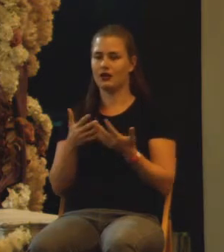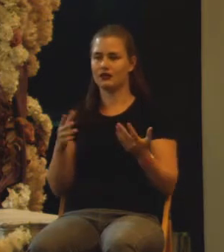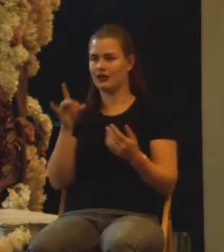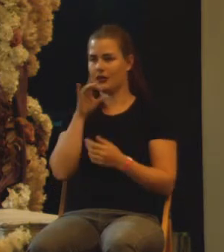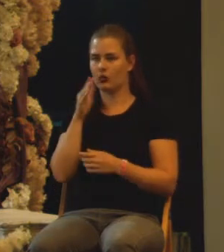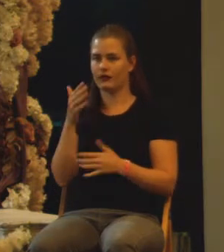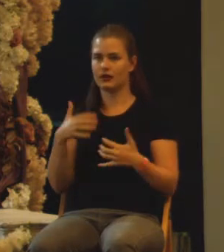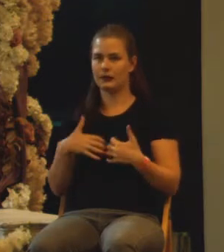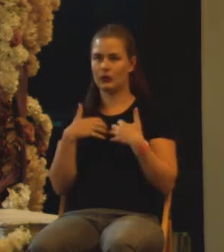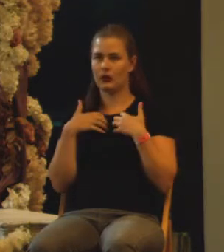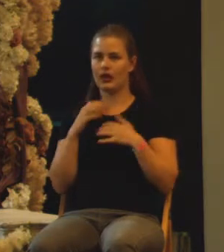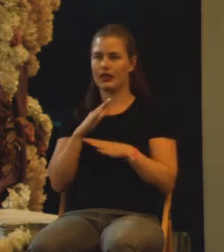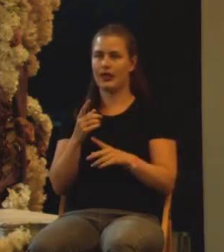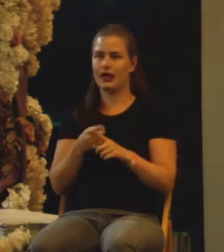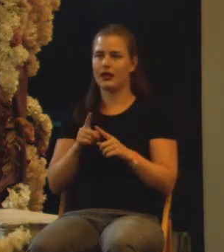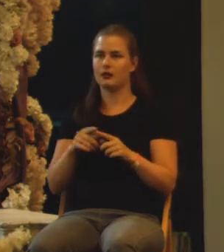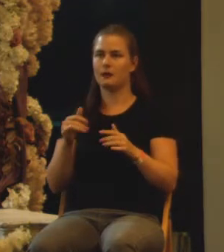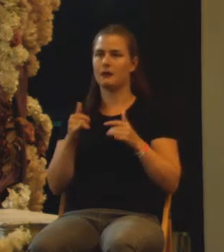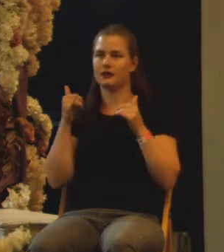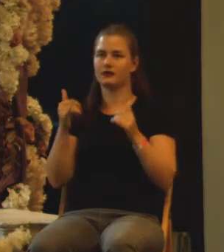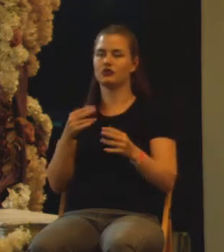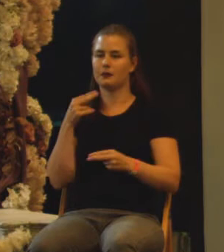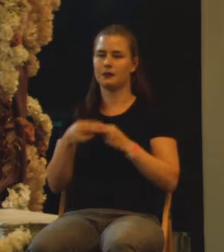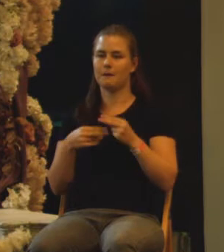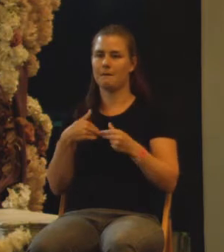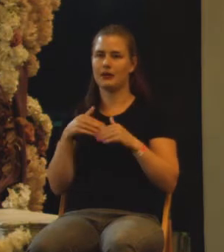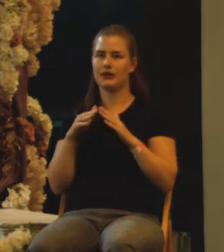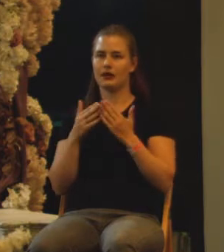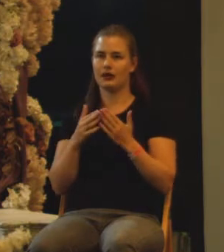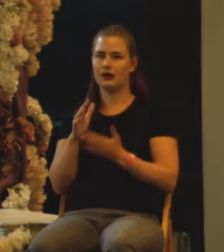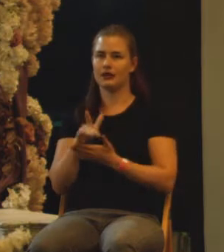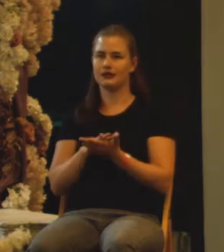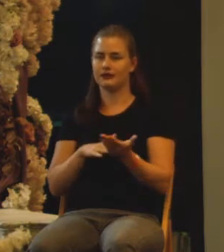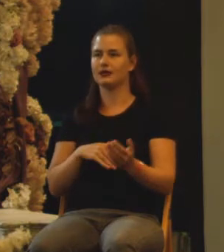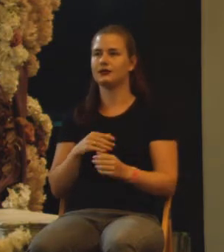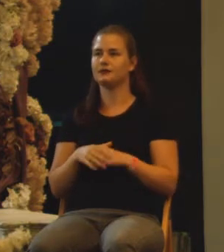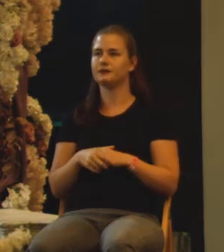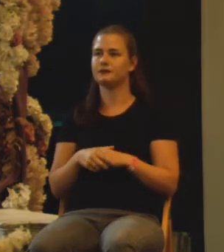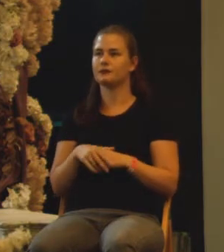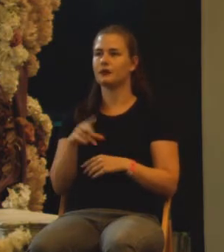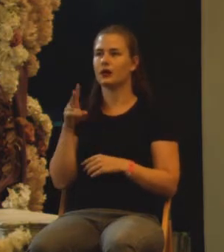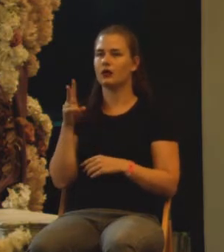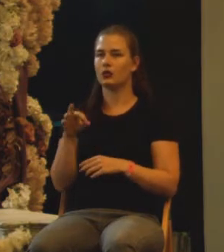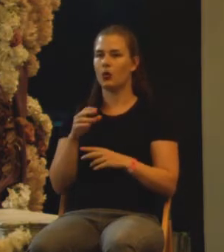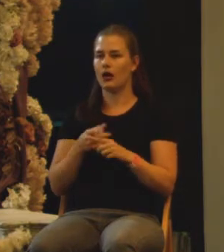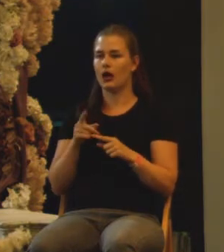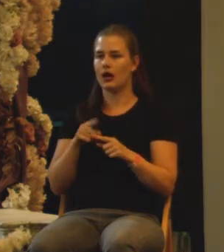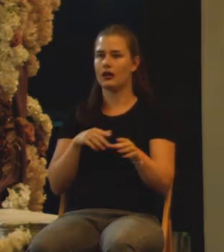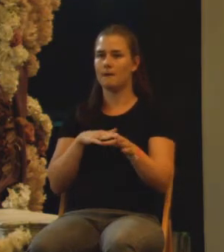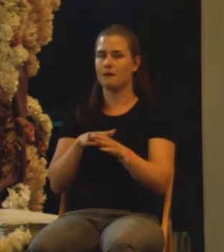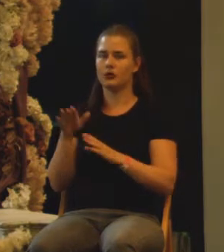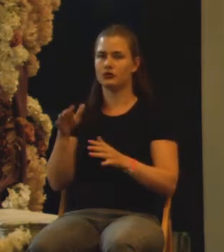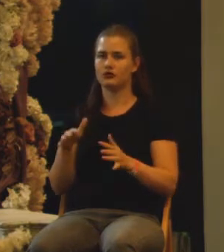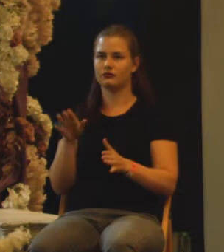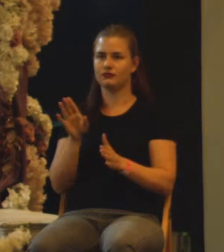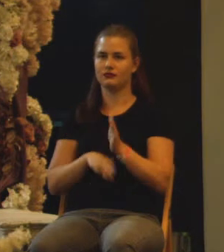пугать, потому что не этому посвящена презентация моей книги. Все-таки извините на минутку с якобу. Но это полная фигня.